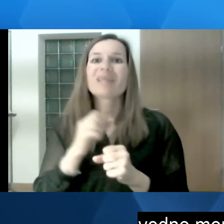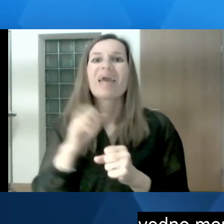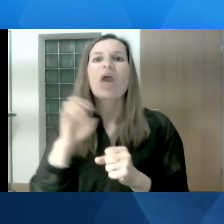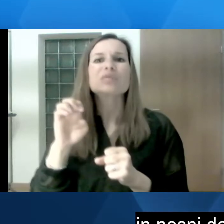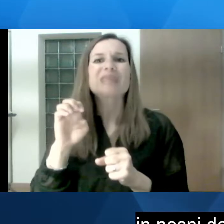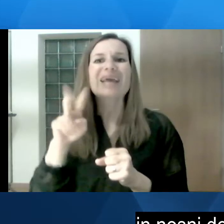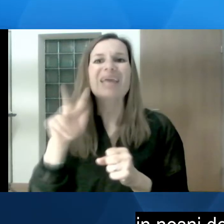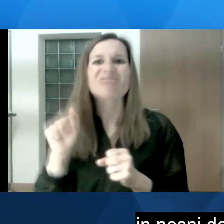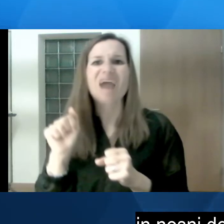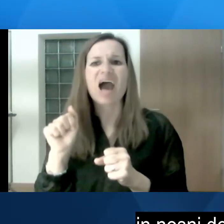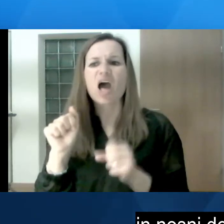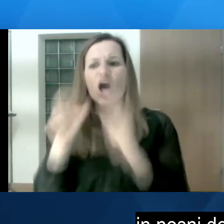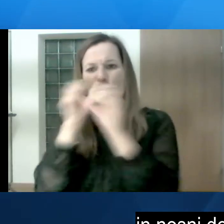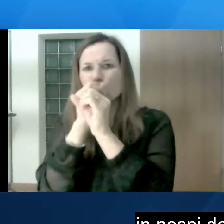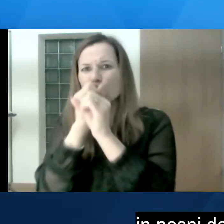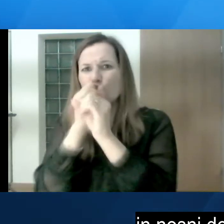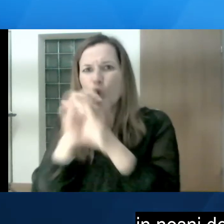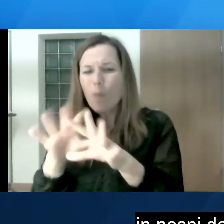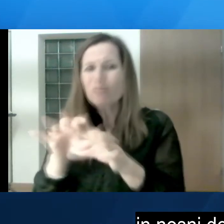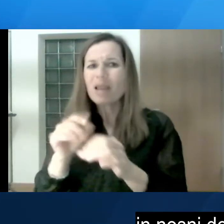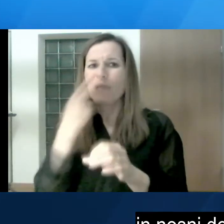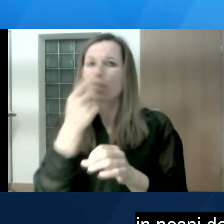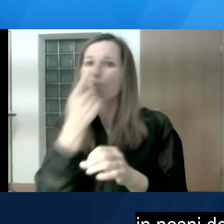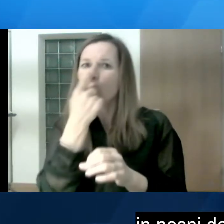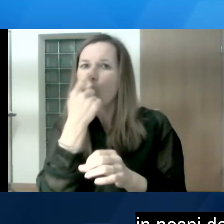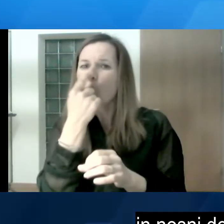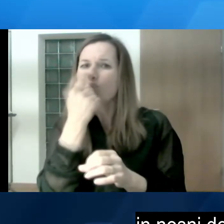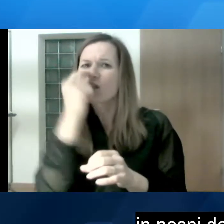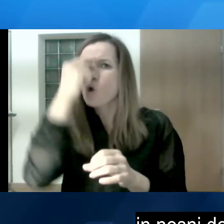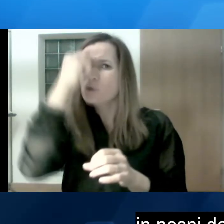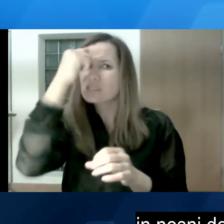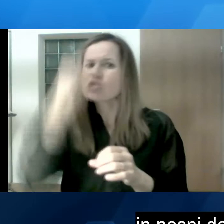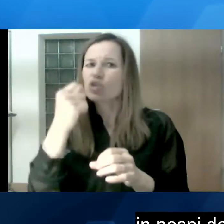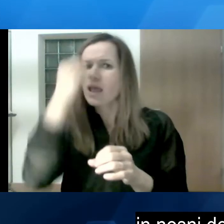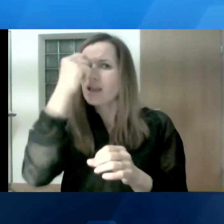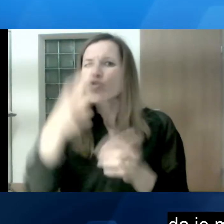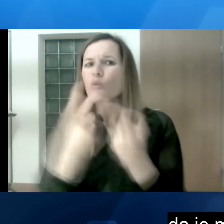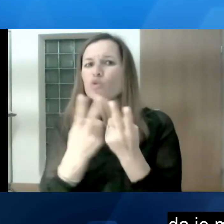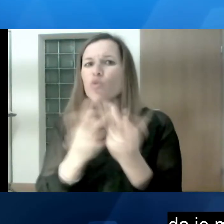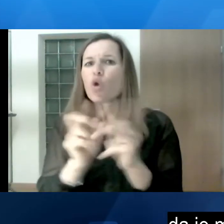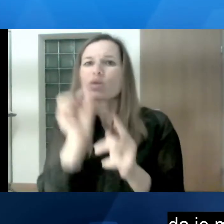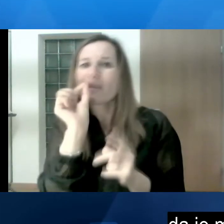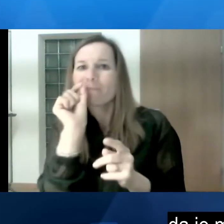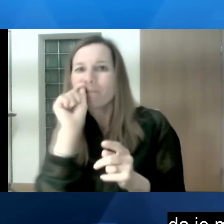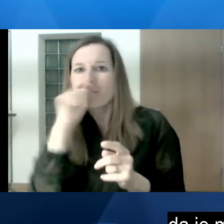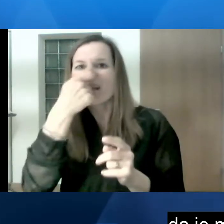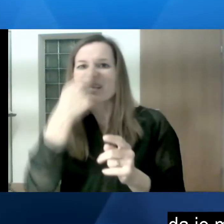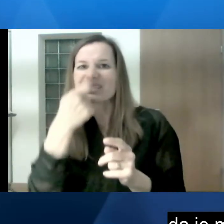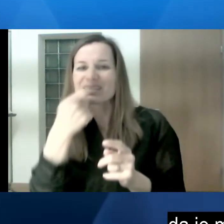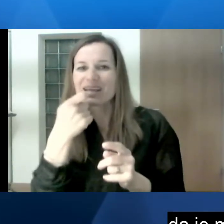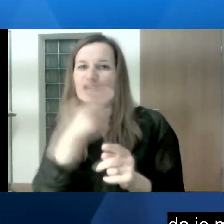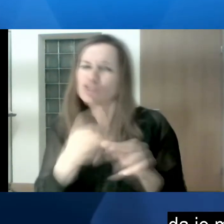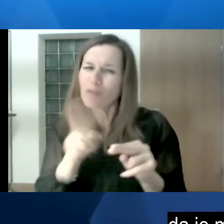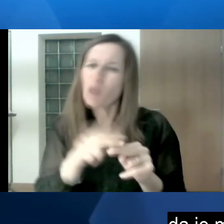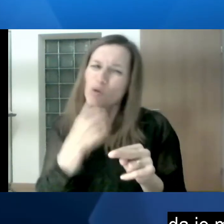pogledamo nos in nosni del žrela. Tole izgleda tako kot odvzem brisa. Moram povedati, da je majčkeno bolj siten, ampak se